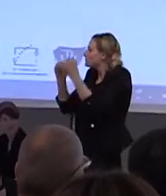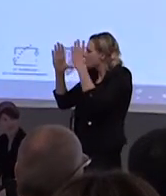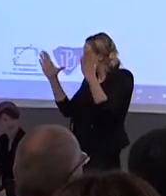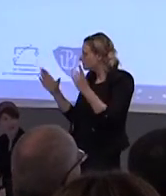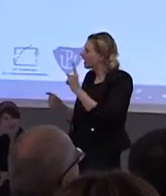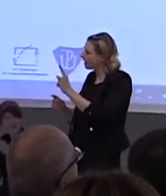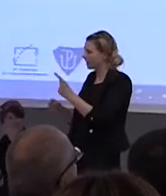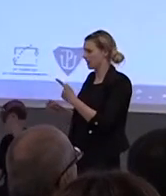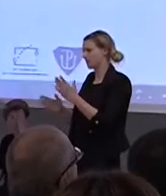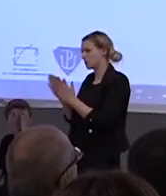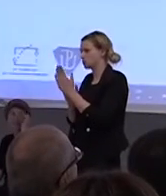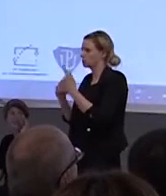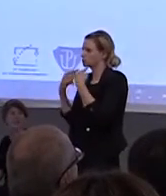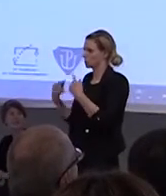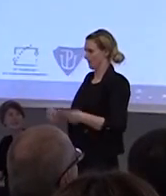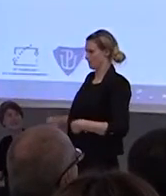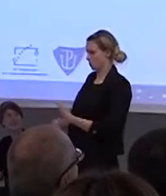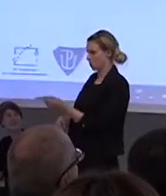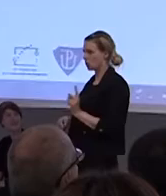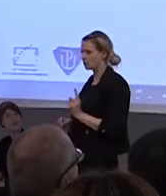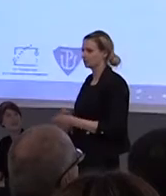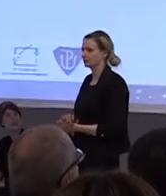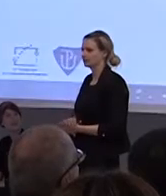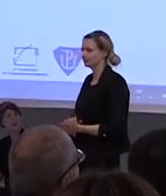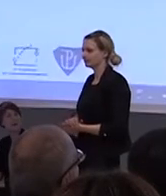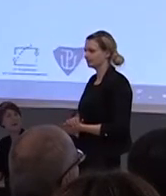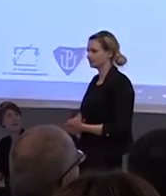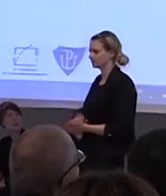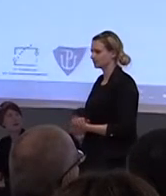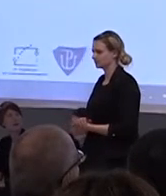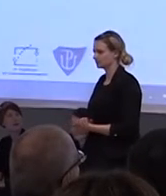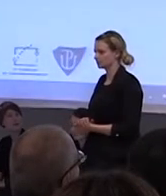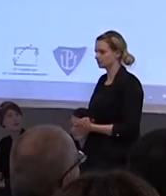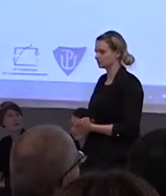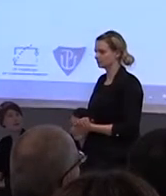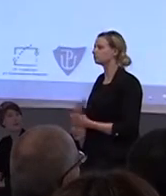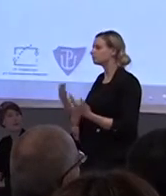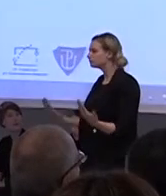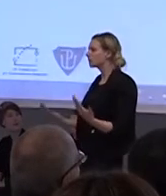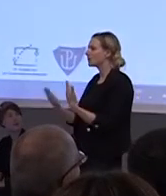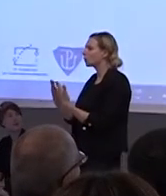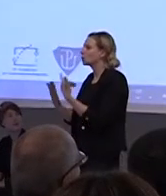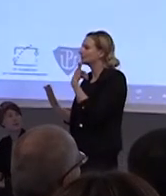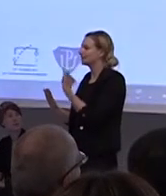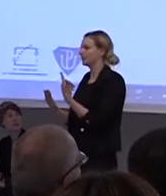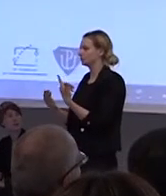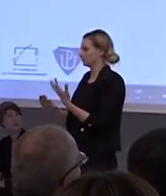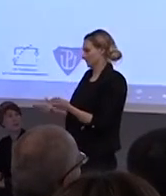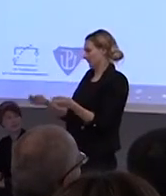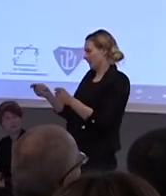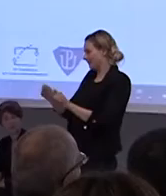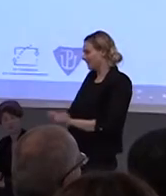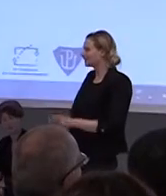District School Board in Canada. Takže já bych se na závěr ve stručnosti chtěla zmínit o